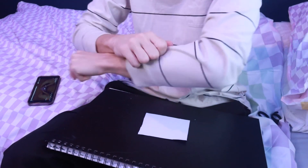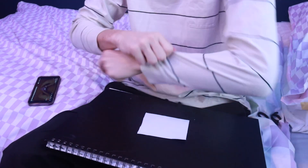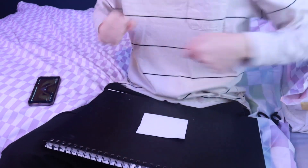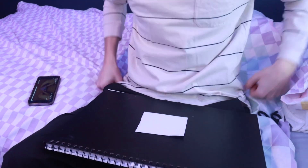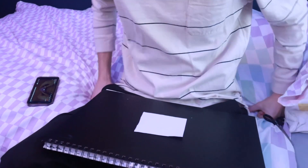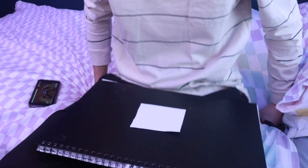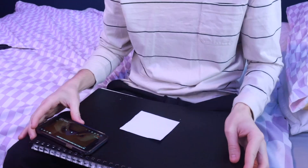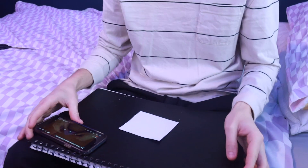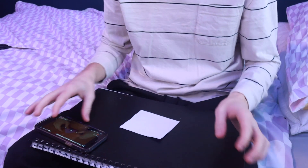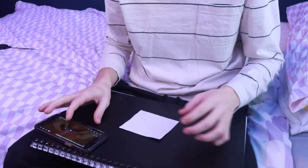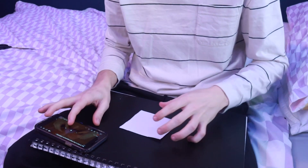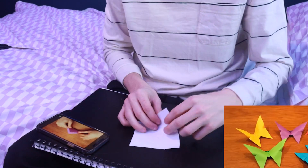hyn hefyd. Gawn ni weld y fe.